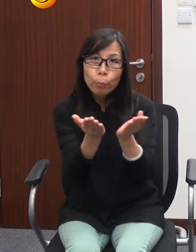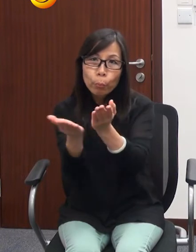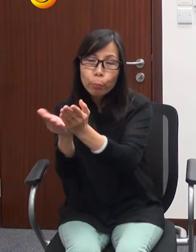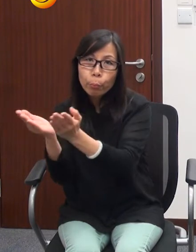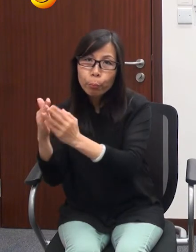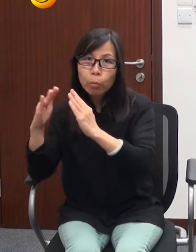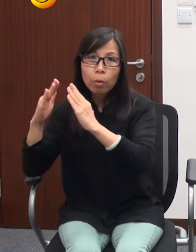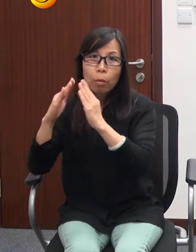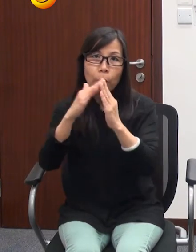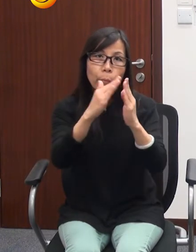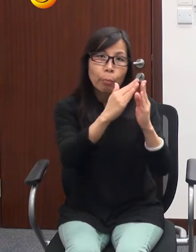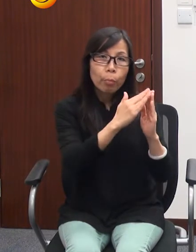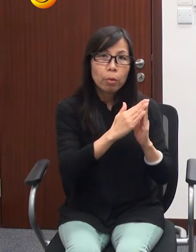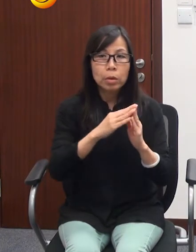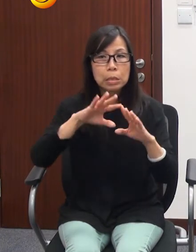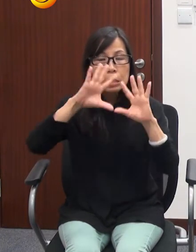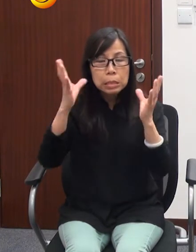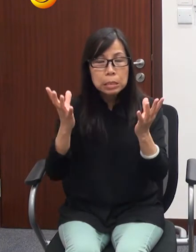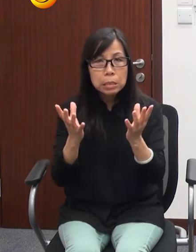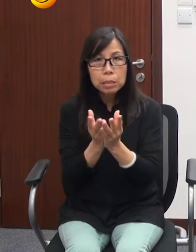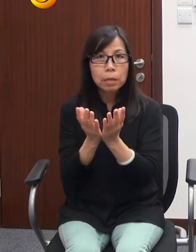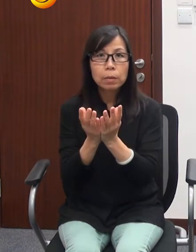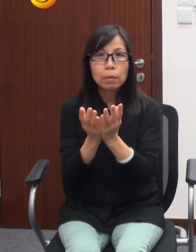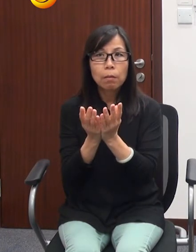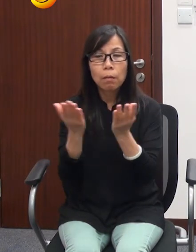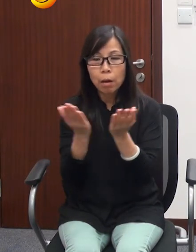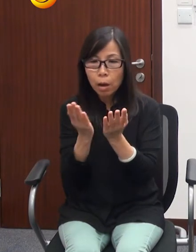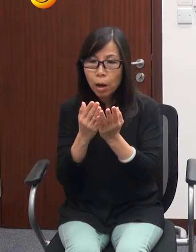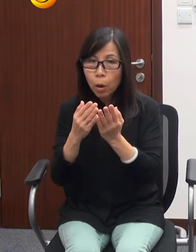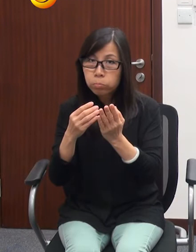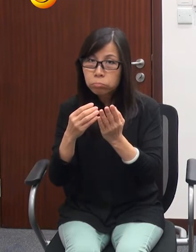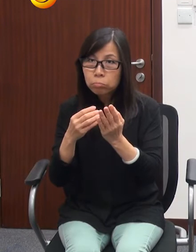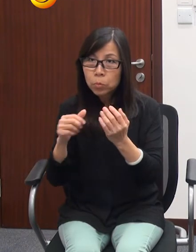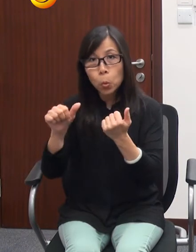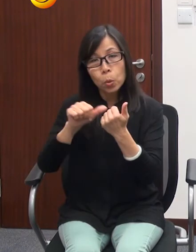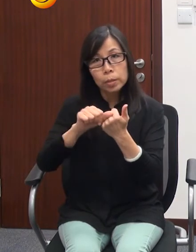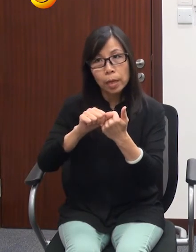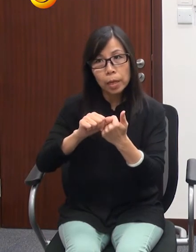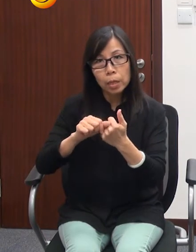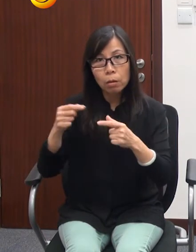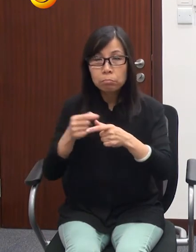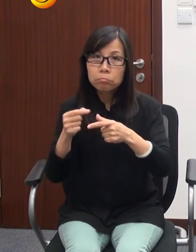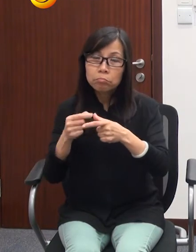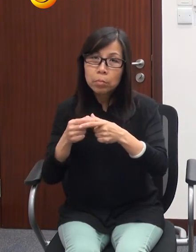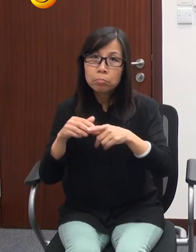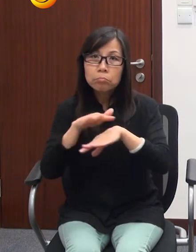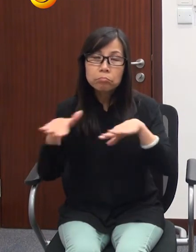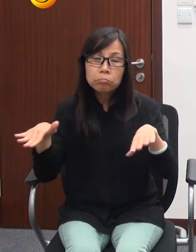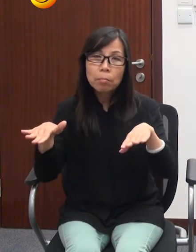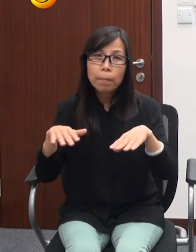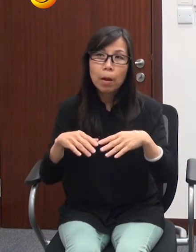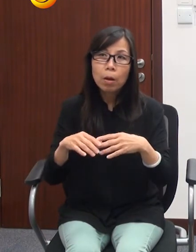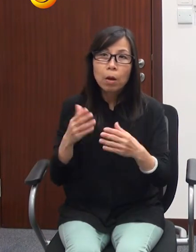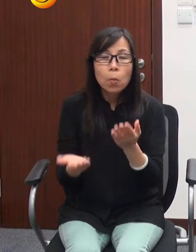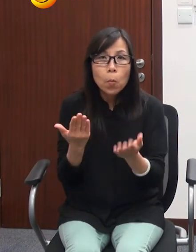構，令到整個校政民主化，令到是不是特首不應該再做這個校董啊，是不是令到整